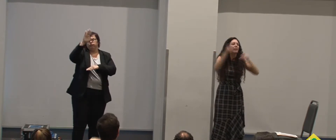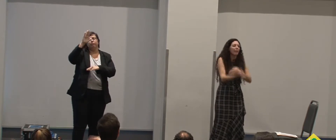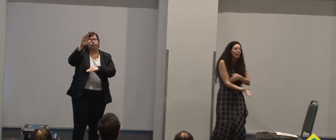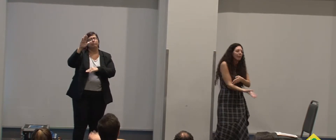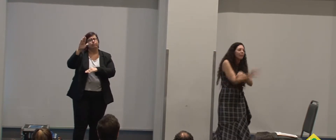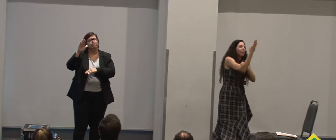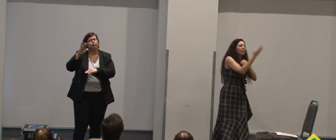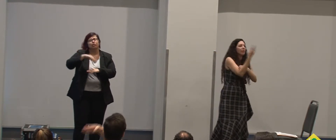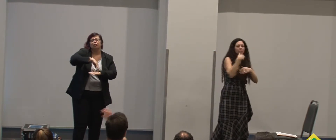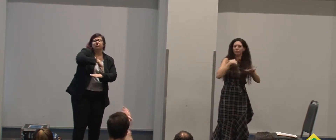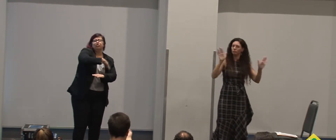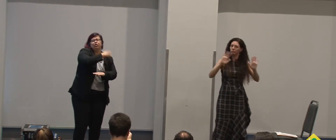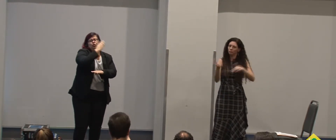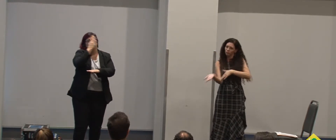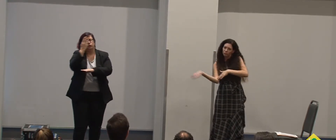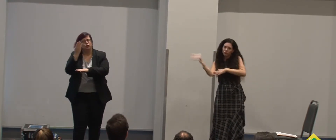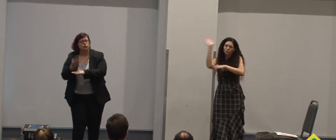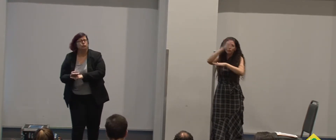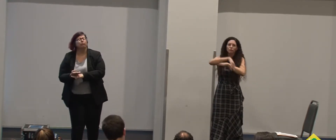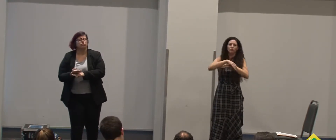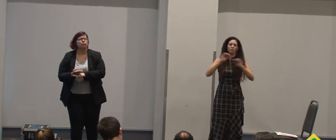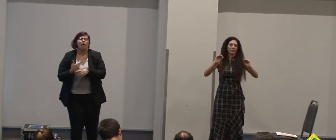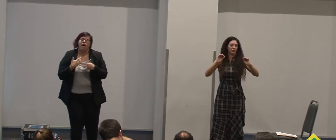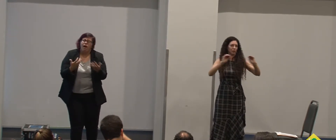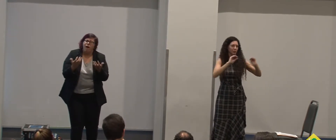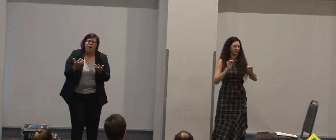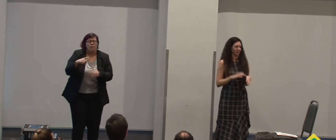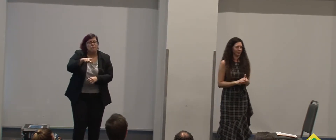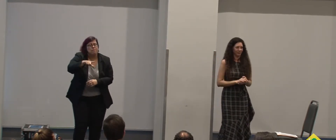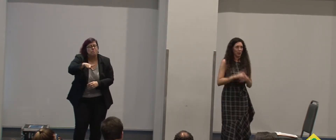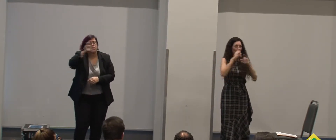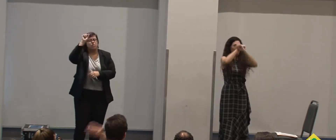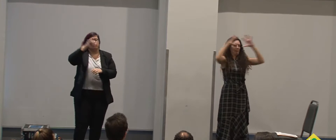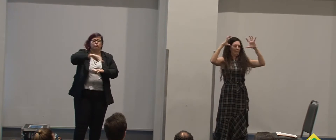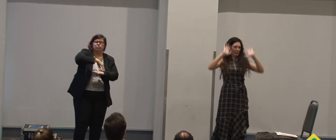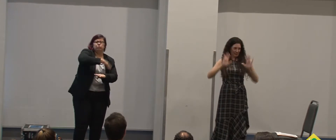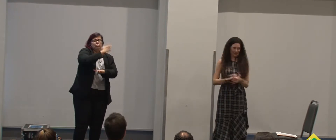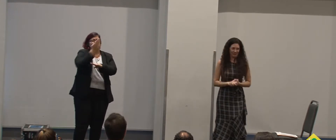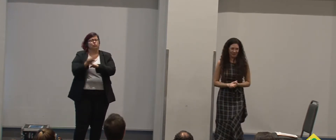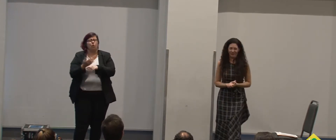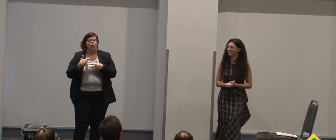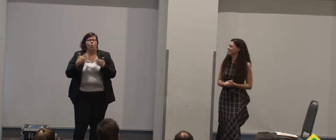Durante a escola é o que ele permanece o maior período da sua vida.